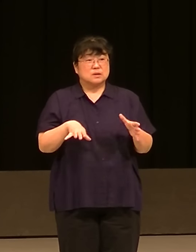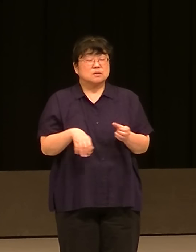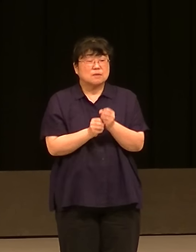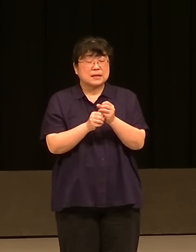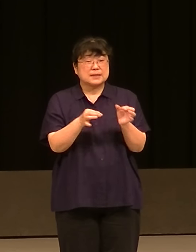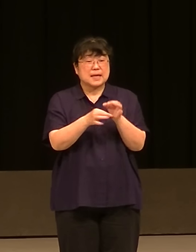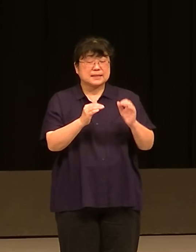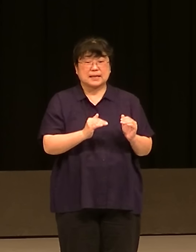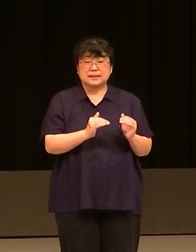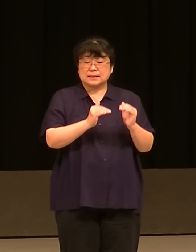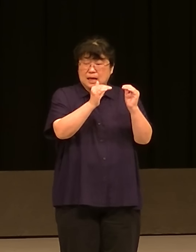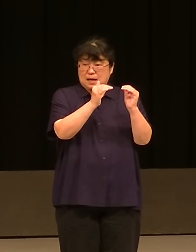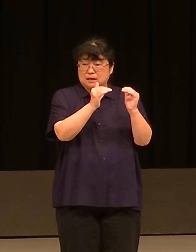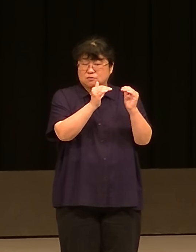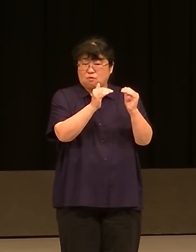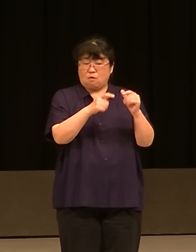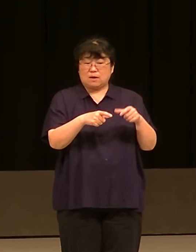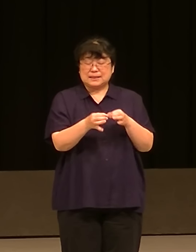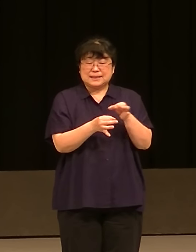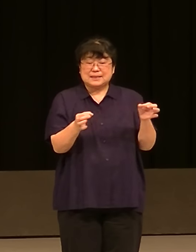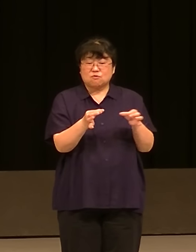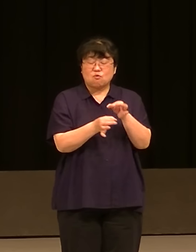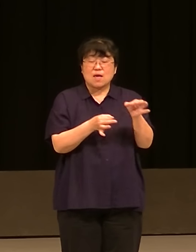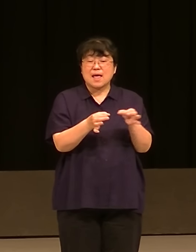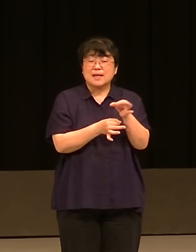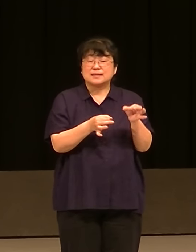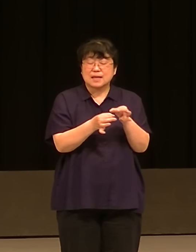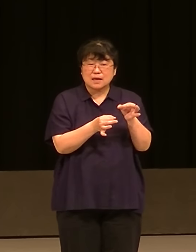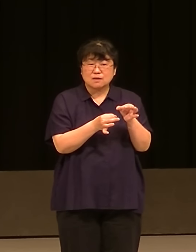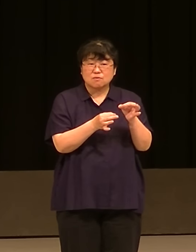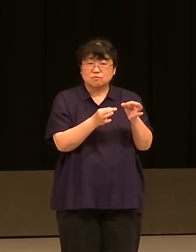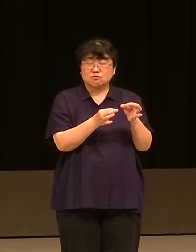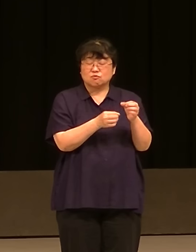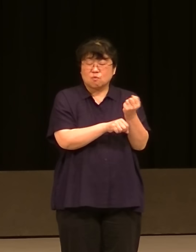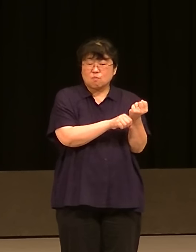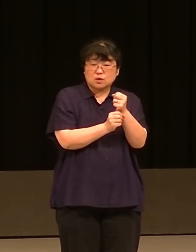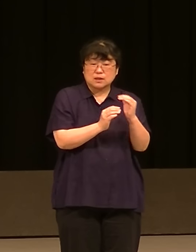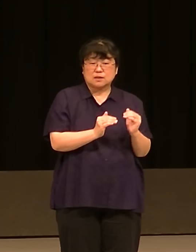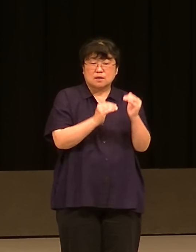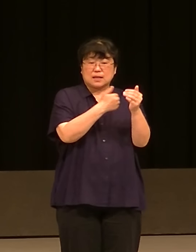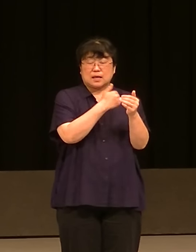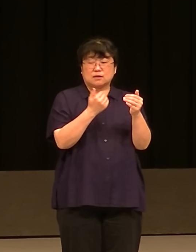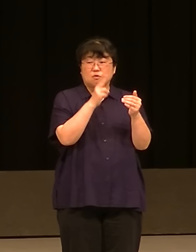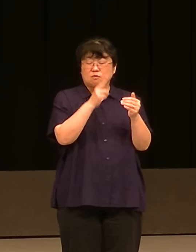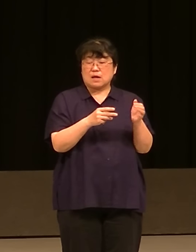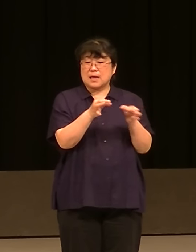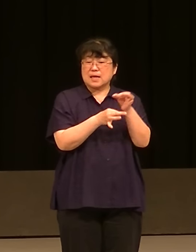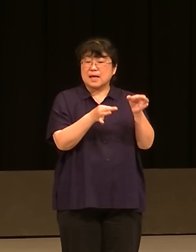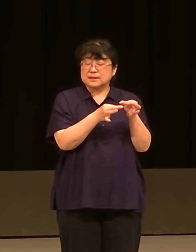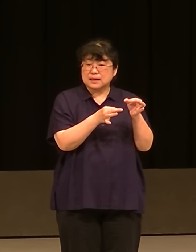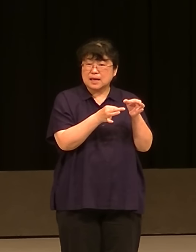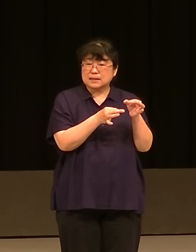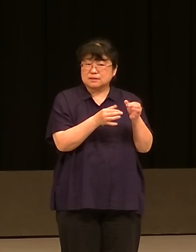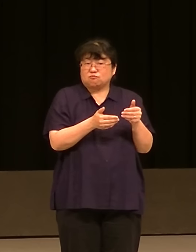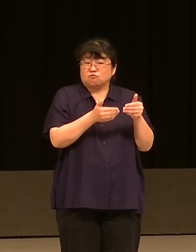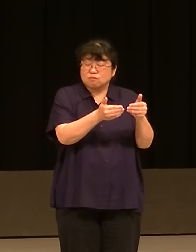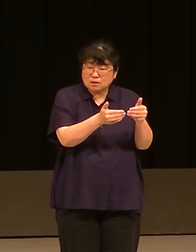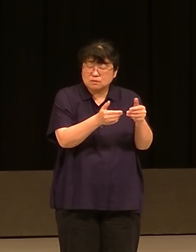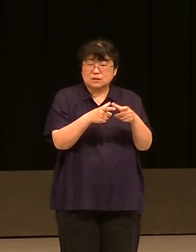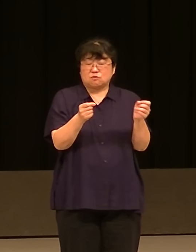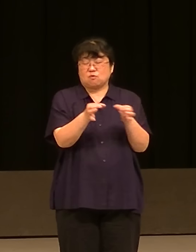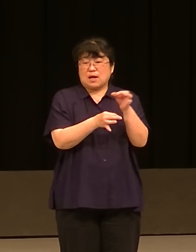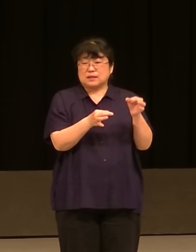済成長を、日本経済を再び成長できるような経済に持っていくこと、日本経済